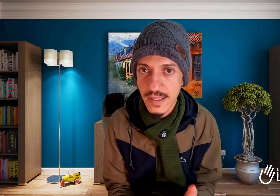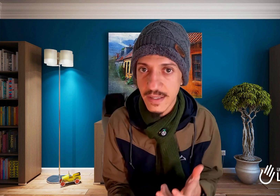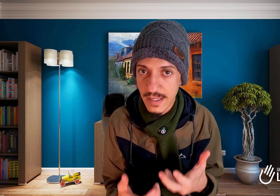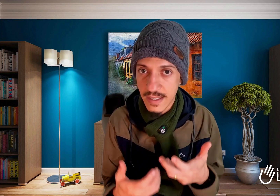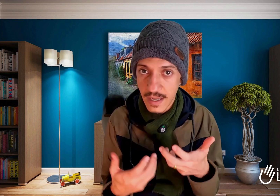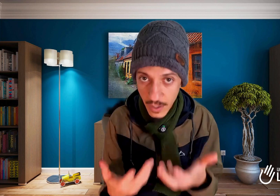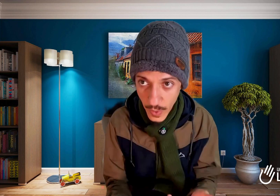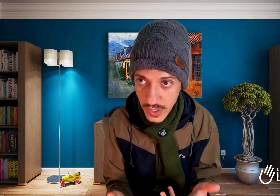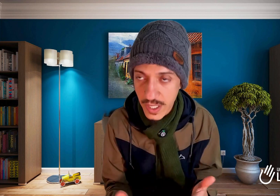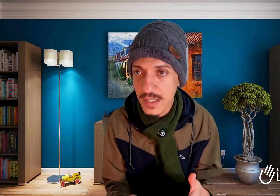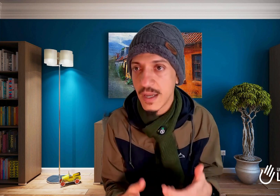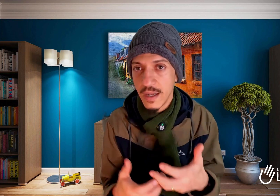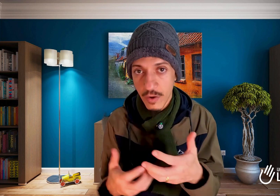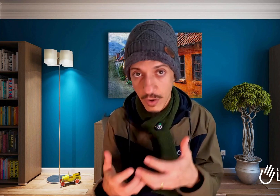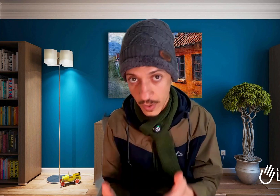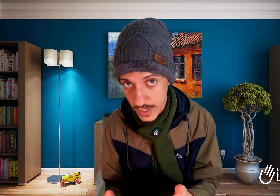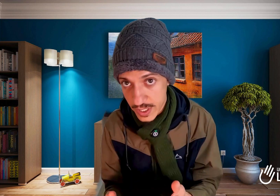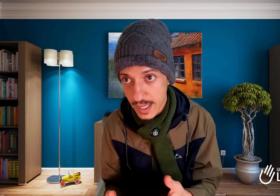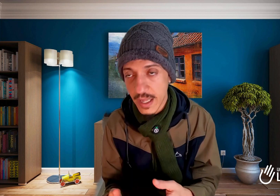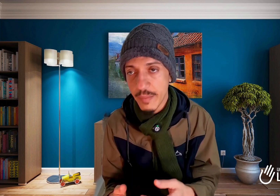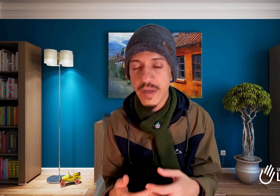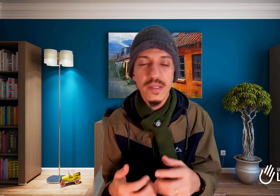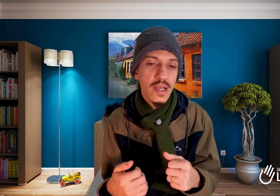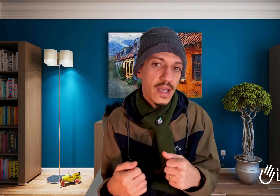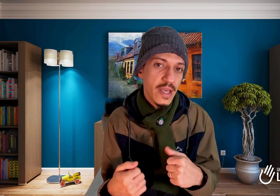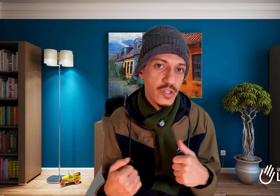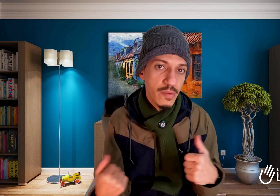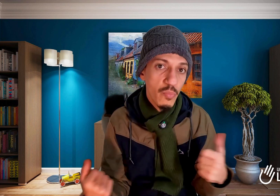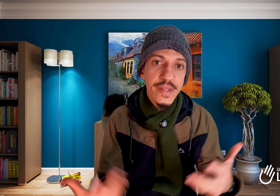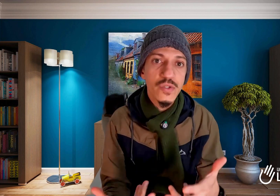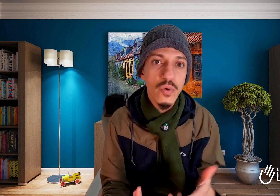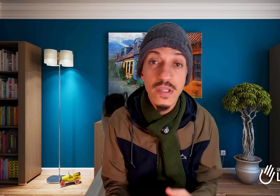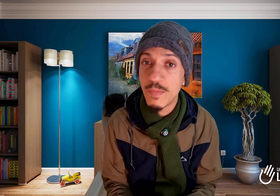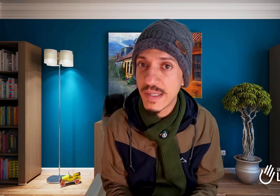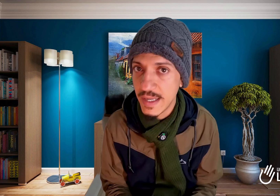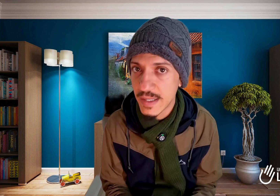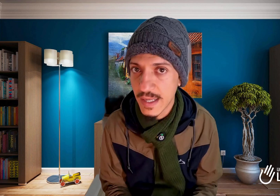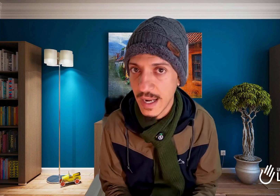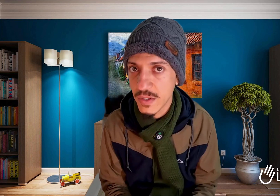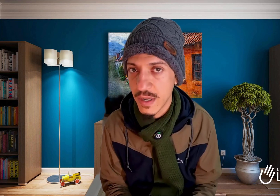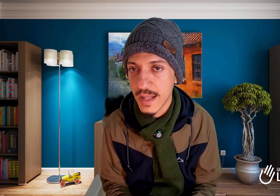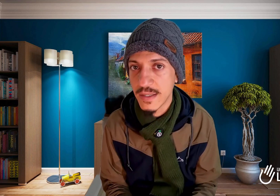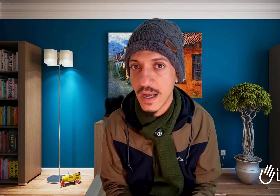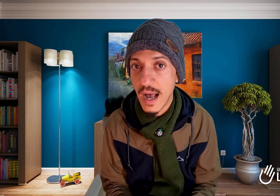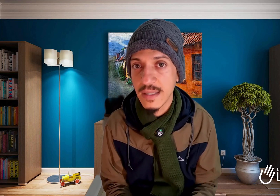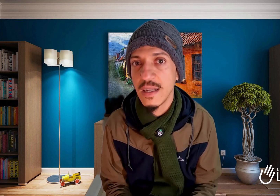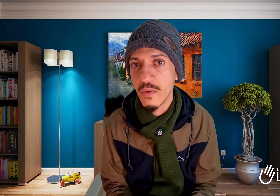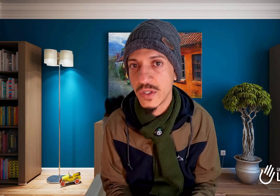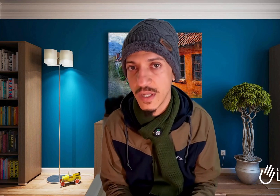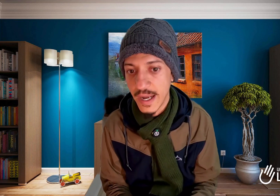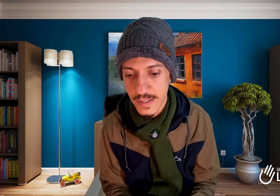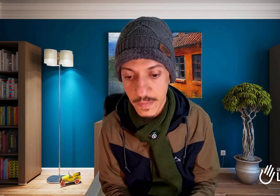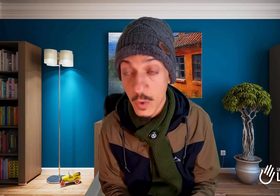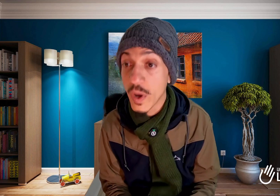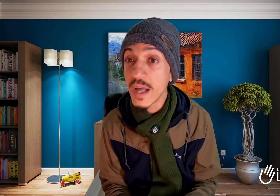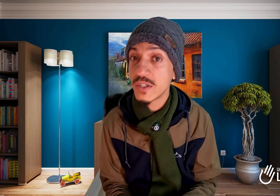das linguísticas, neurolinguística, da Libras e de muitas outras pesquisas relacionadas às línguas de sinais. O grande